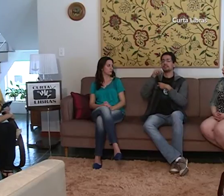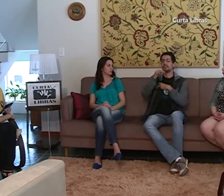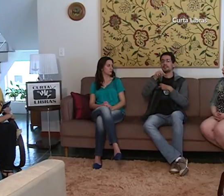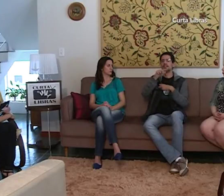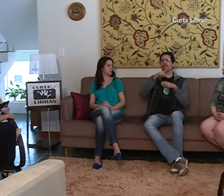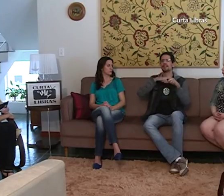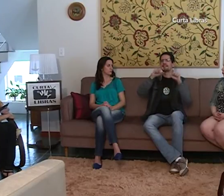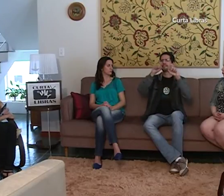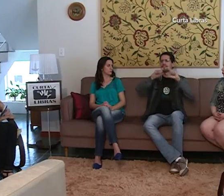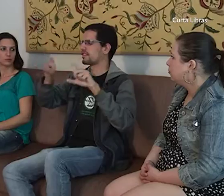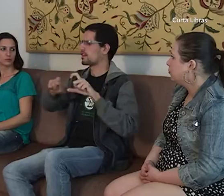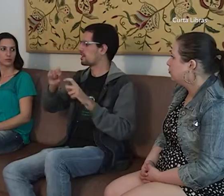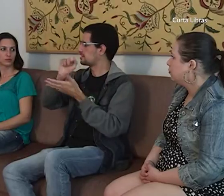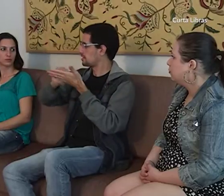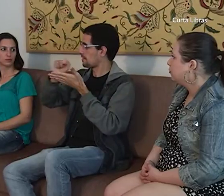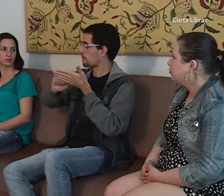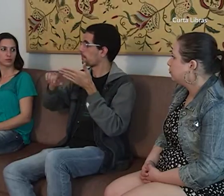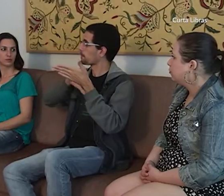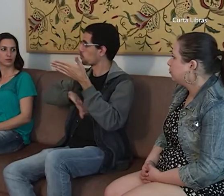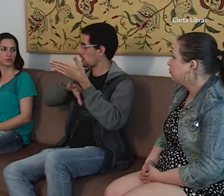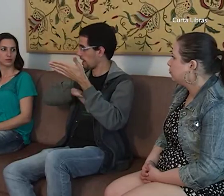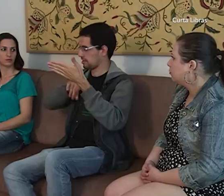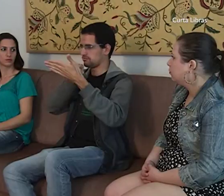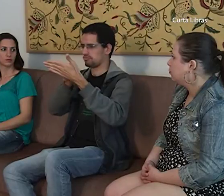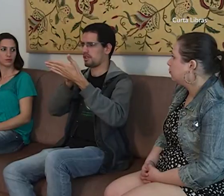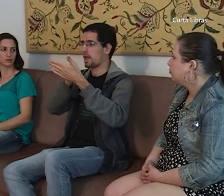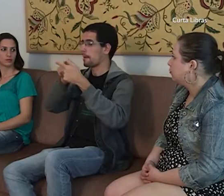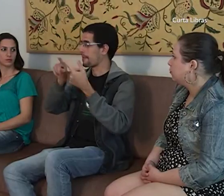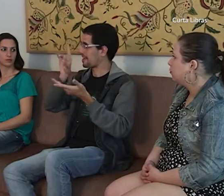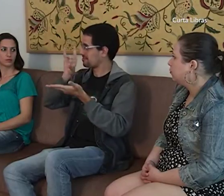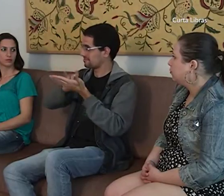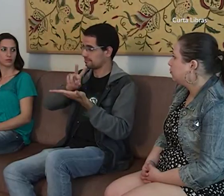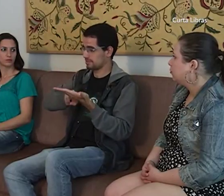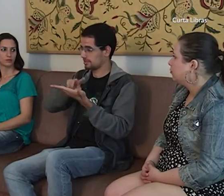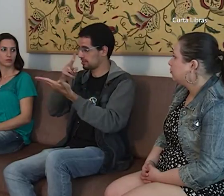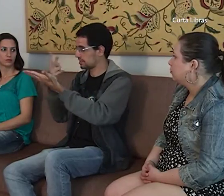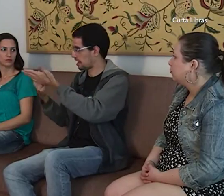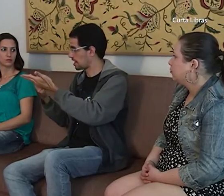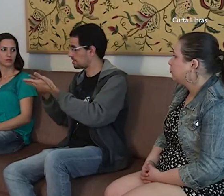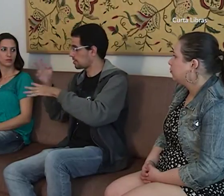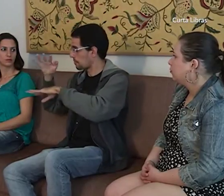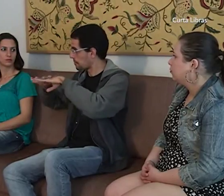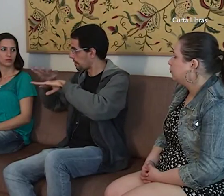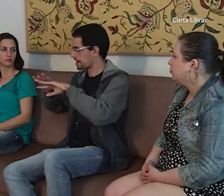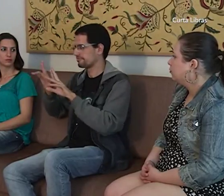exigido do intérprete uma linguagem matemática específica no momento da tradução.